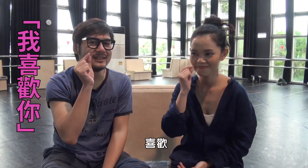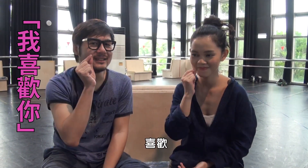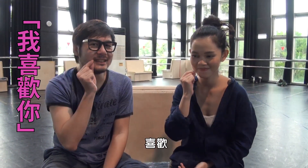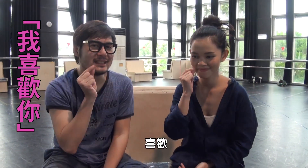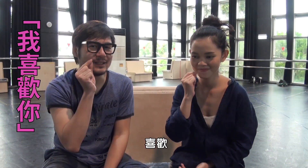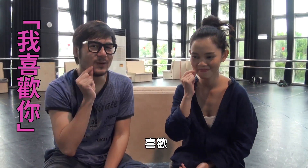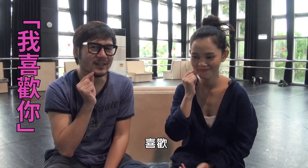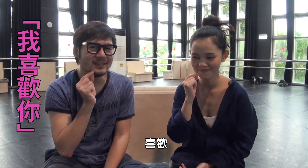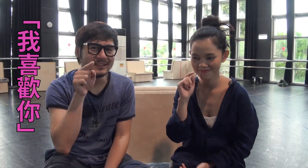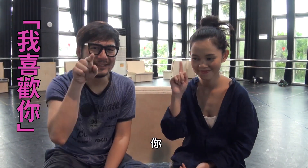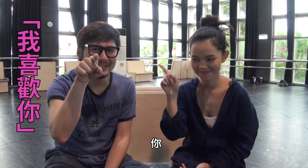喜欢。